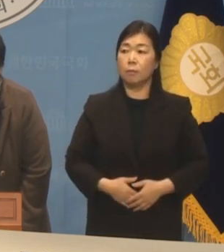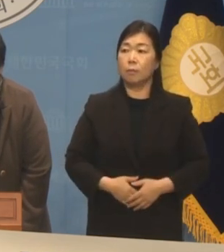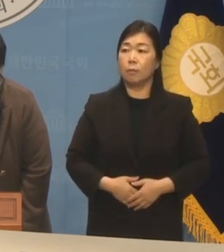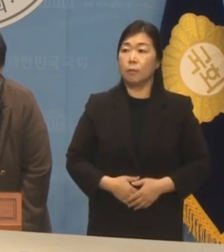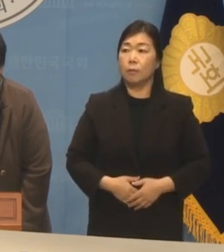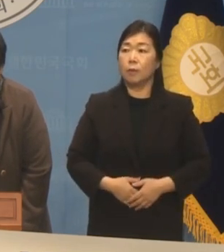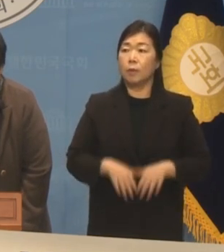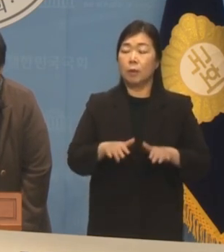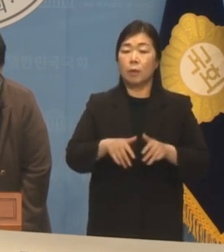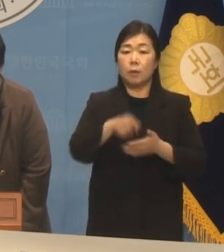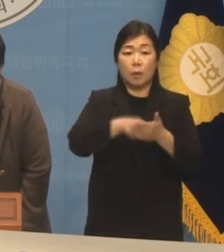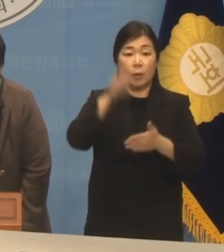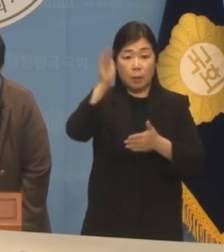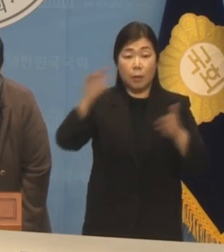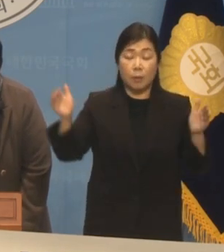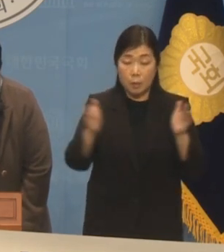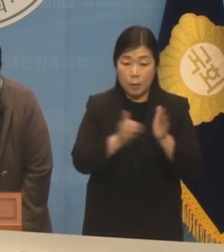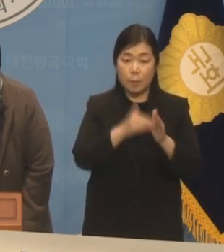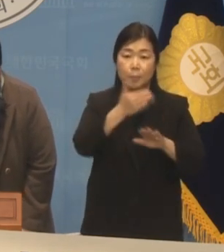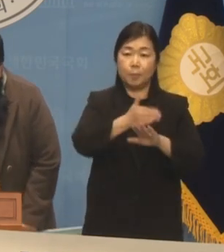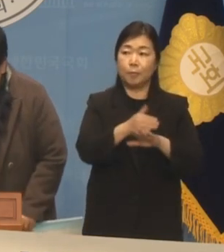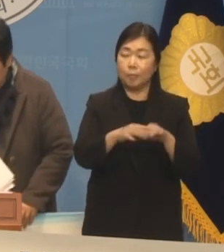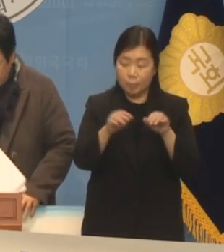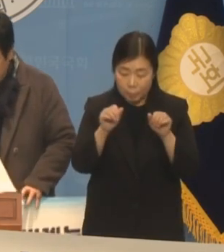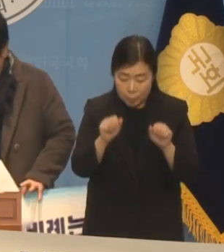이것으로 기자 회견을 마치겠습니다